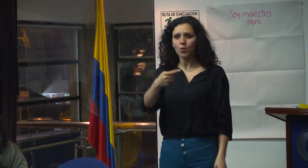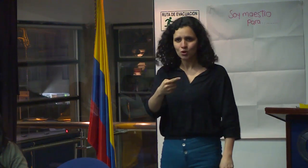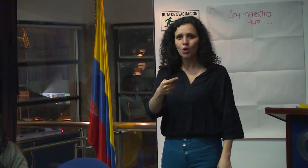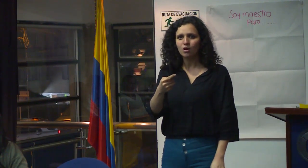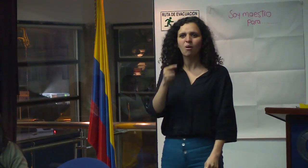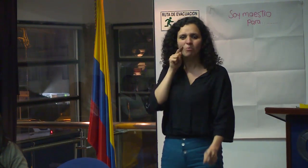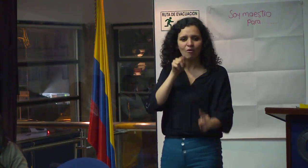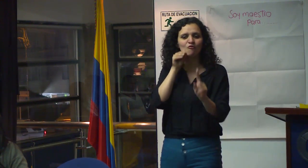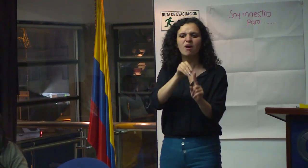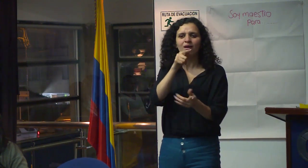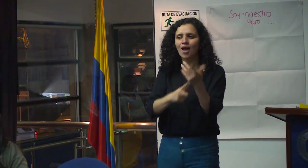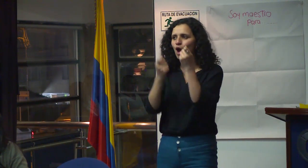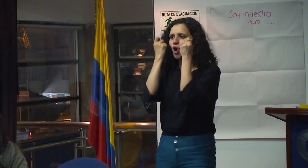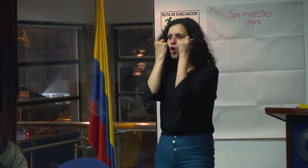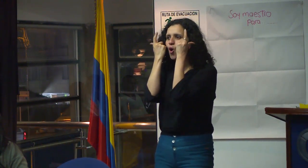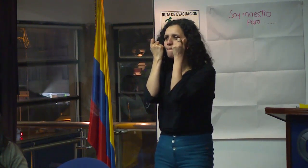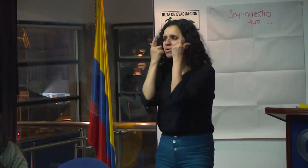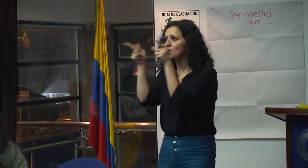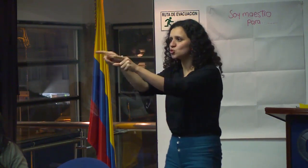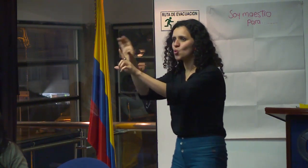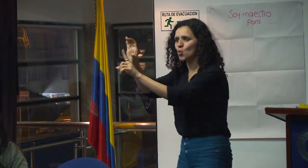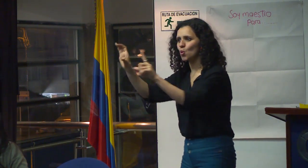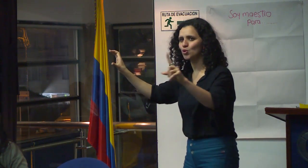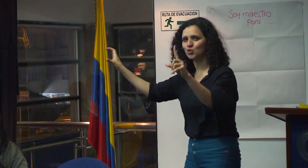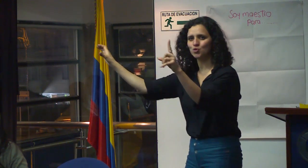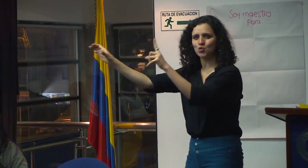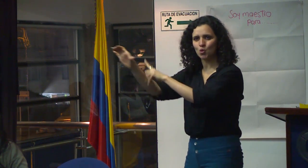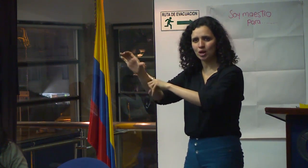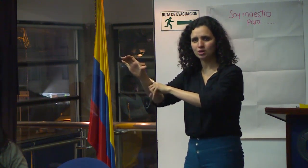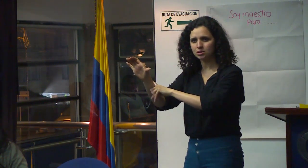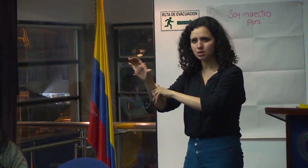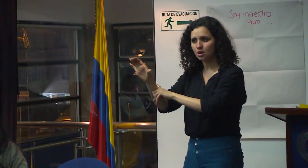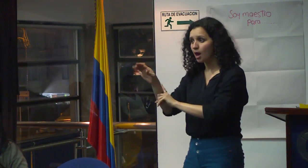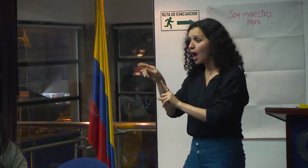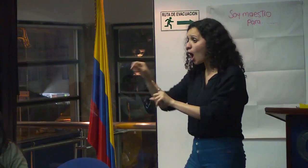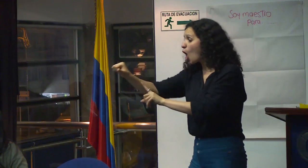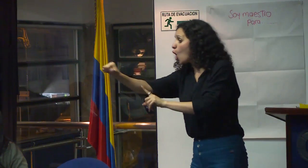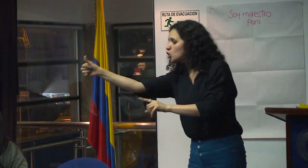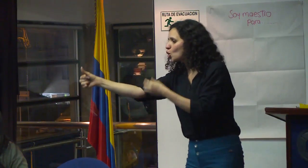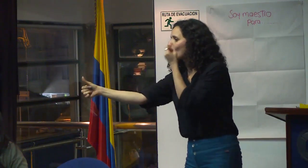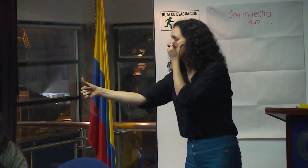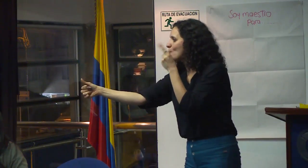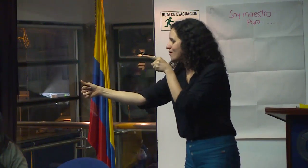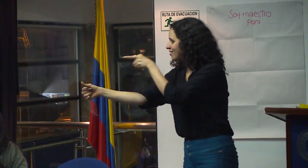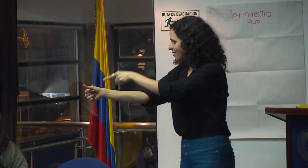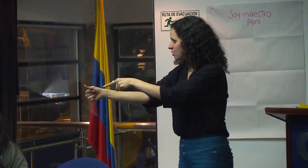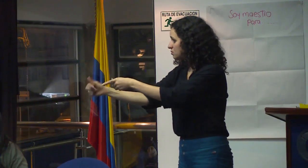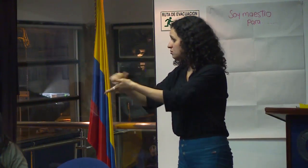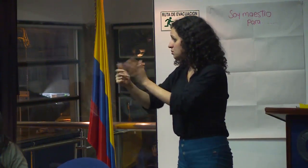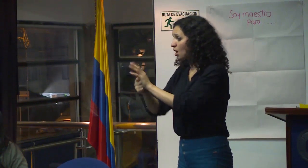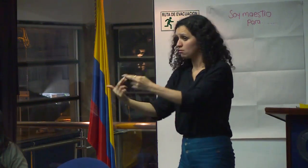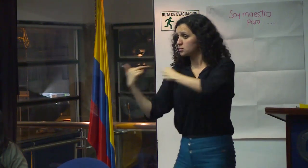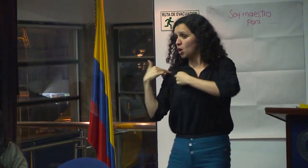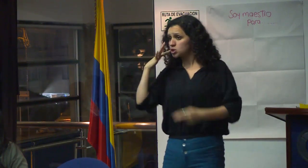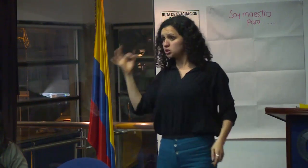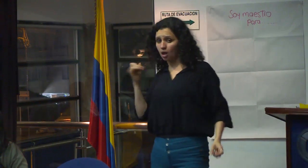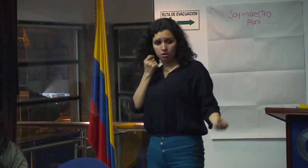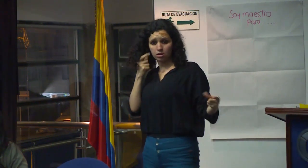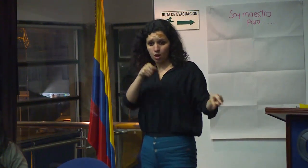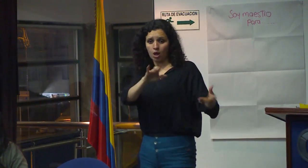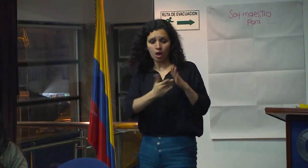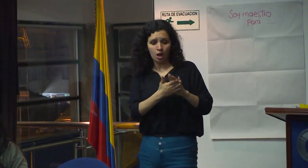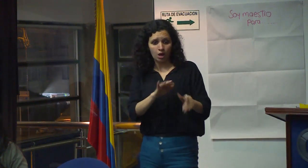culturas, del comprender al otro, ¿sí? Porque no solamente, insisto, es un ejercicio de nosotros, sino de ustedes. También